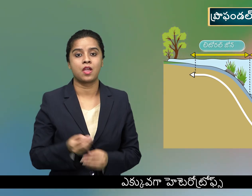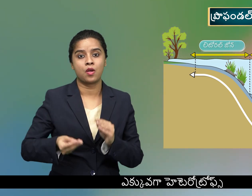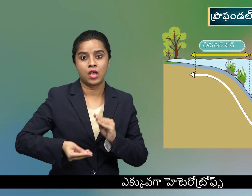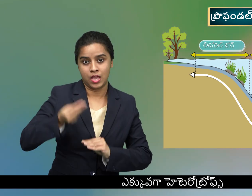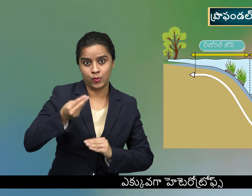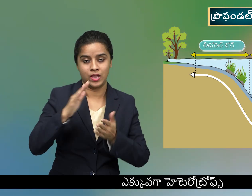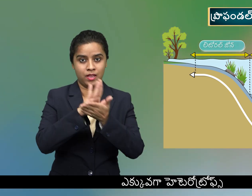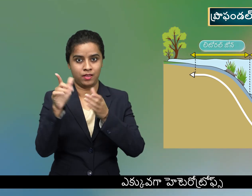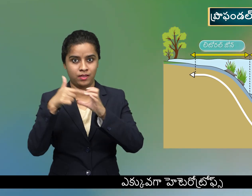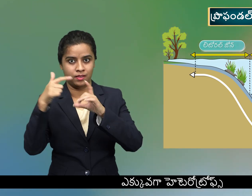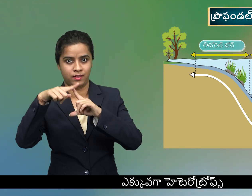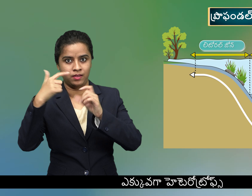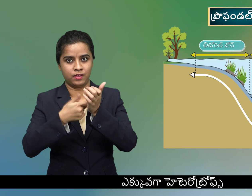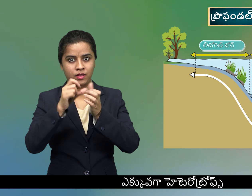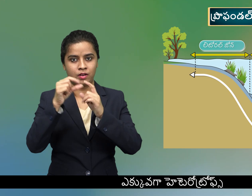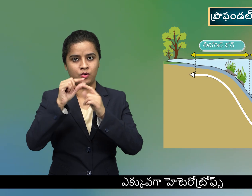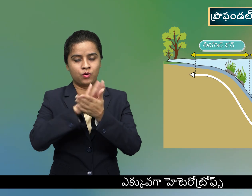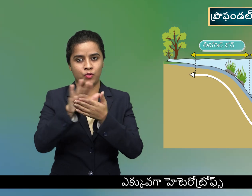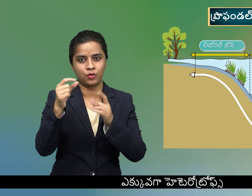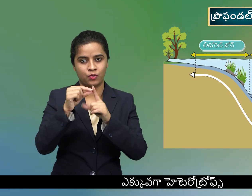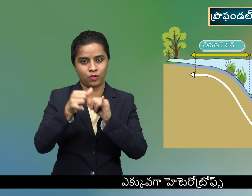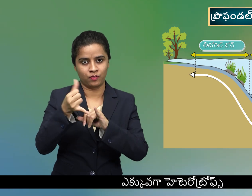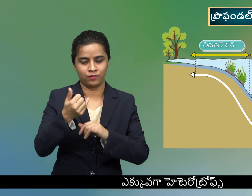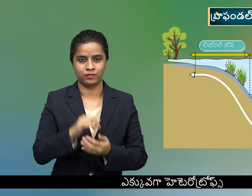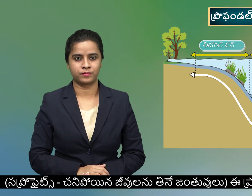ఎక్కువగా హెట్రోట్రోఫ్స్,